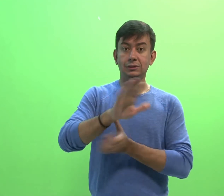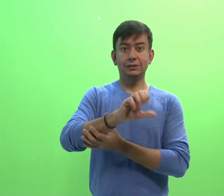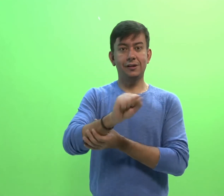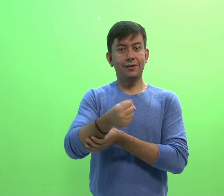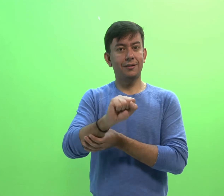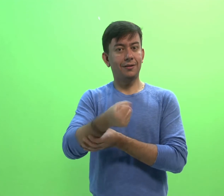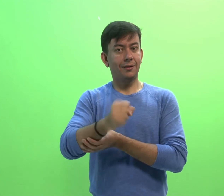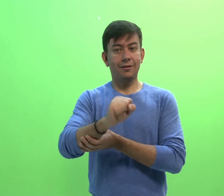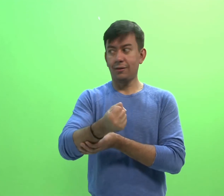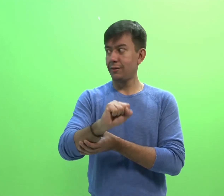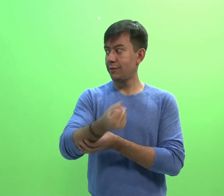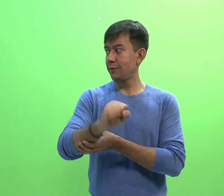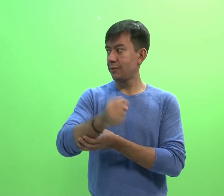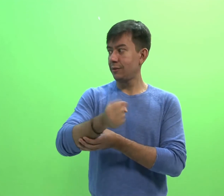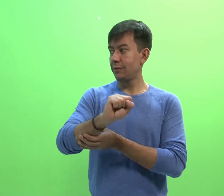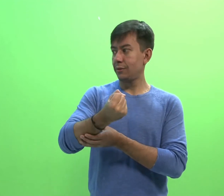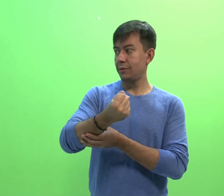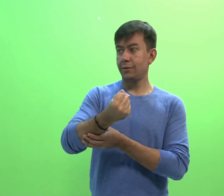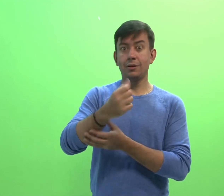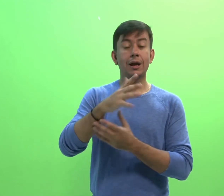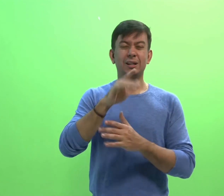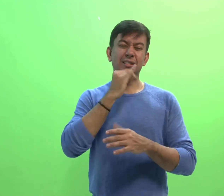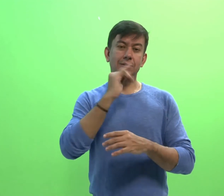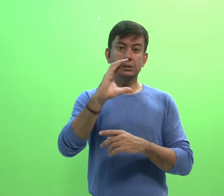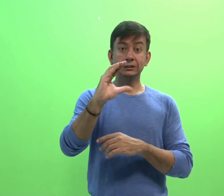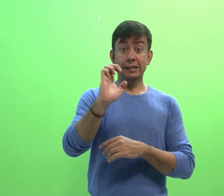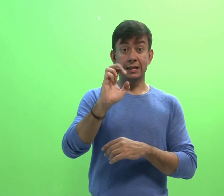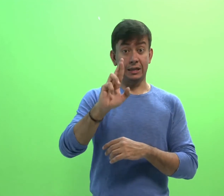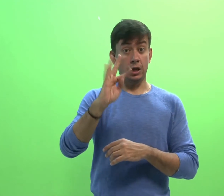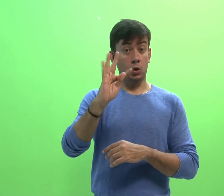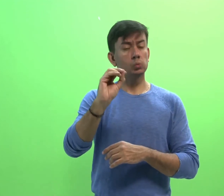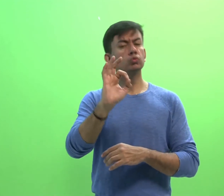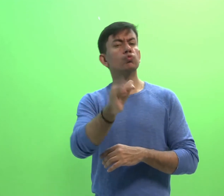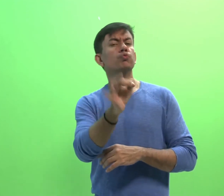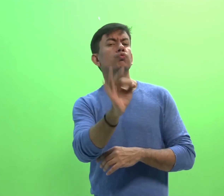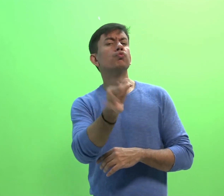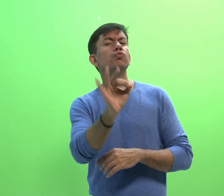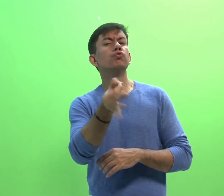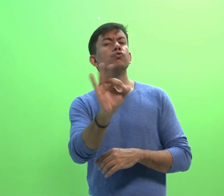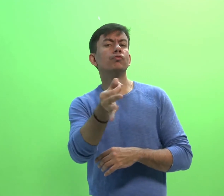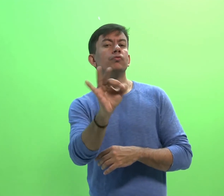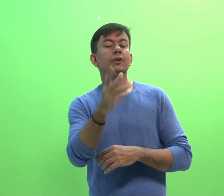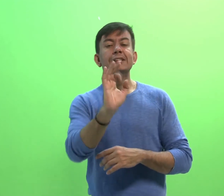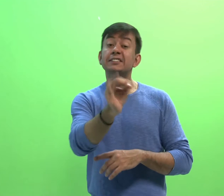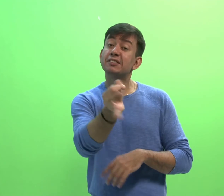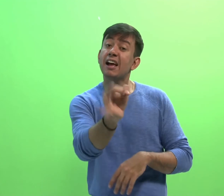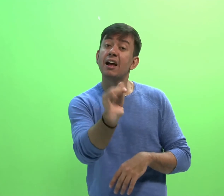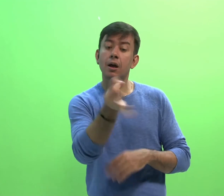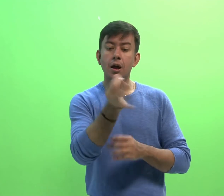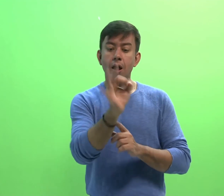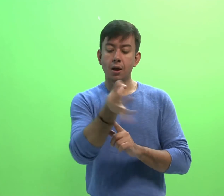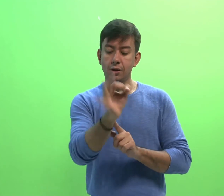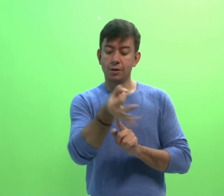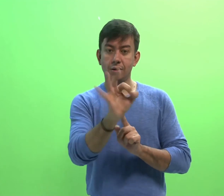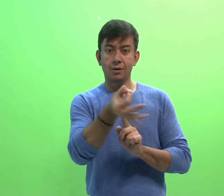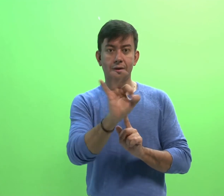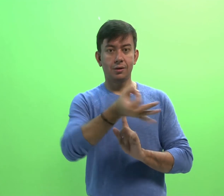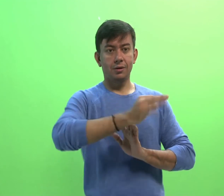Então, por exemplo, certo, este é o sinal para certo. Então, tem este movimento de leve balançar de pulso.